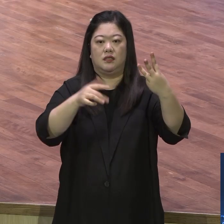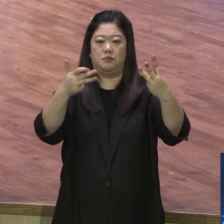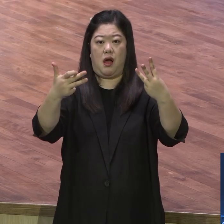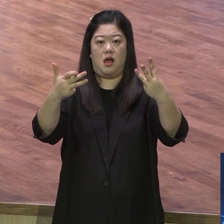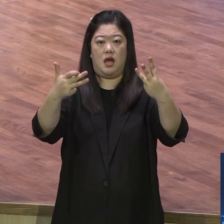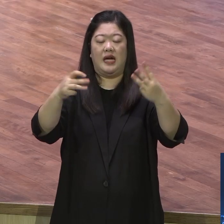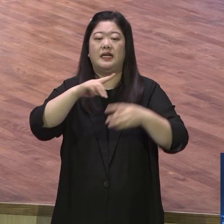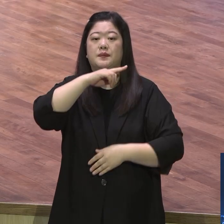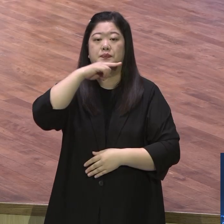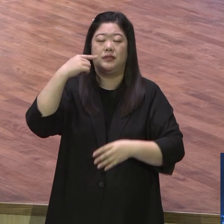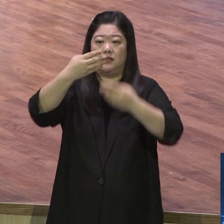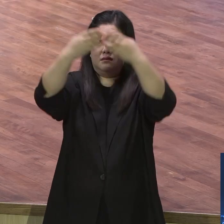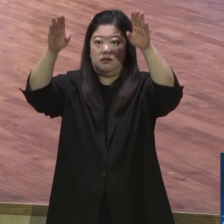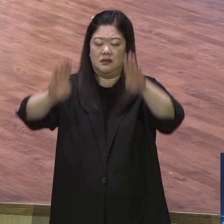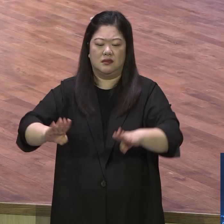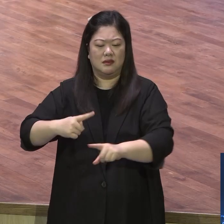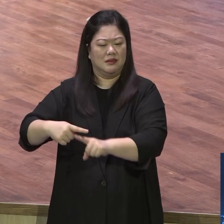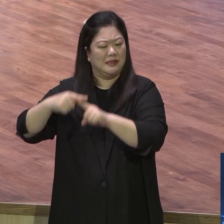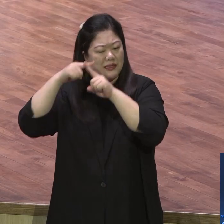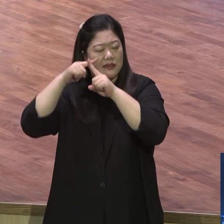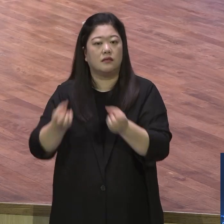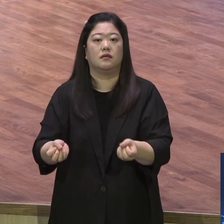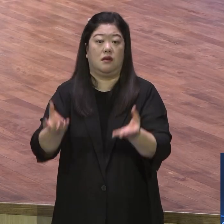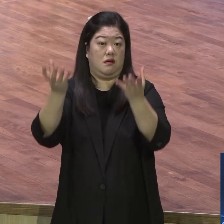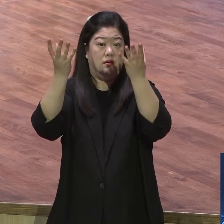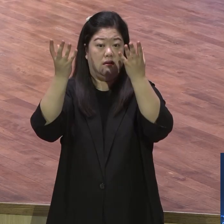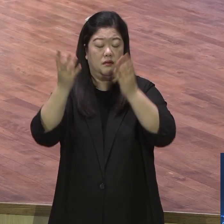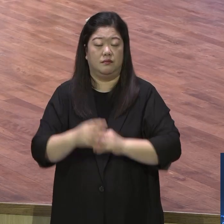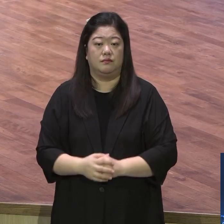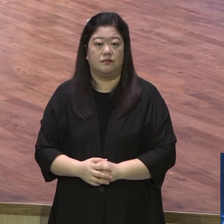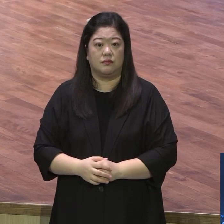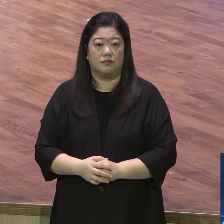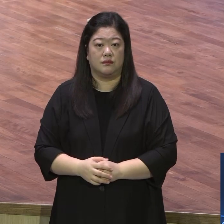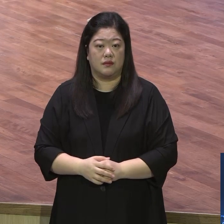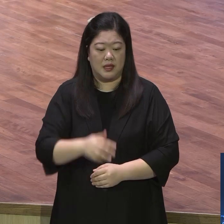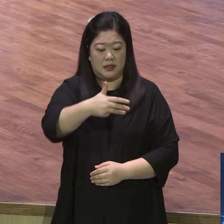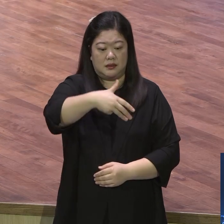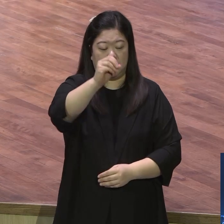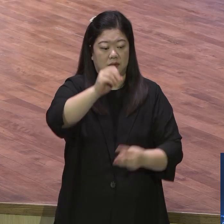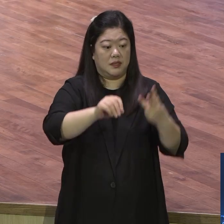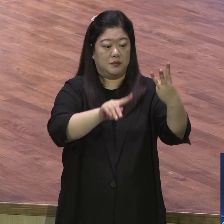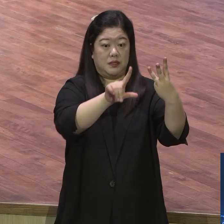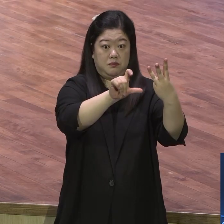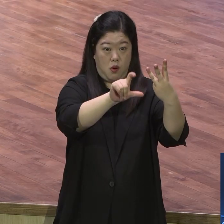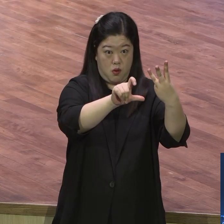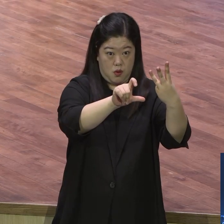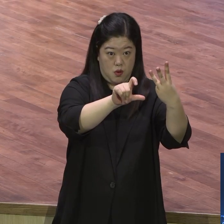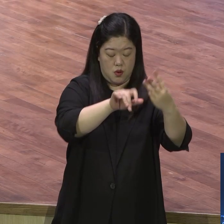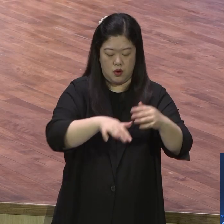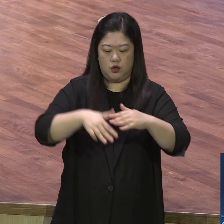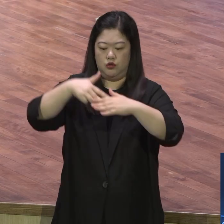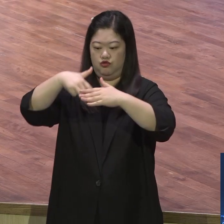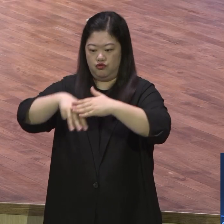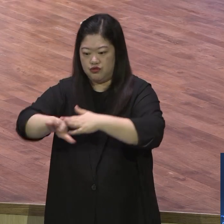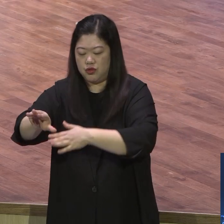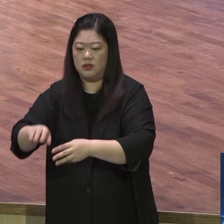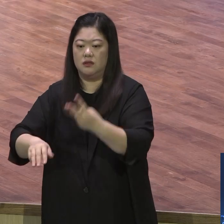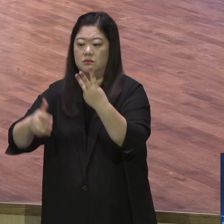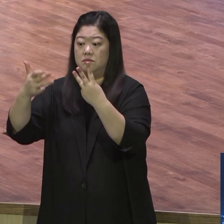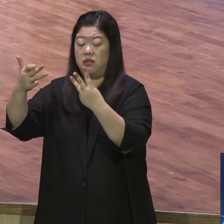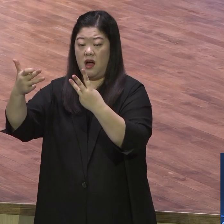이것을 알지 못하면 그 어느 누구도 사단의 권세 죄의